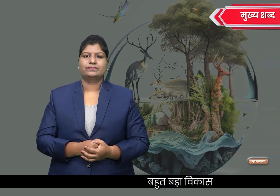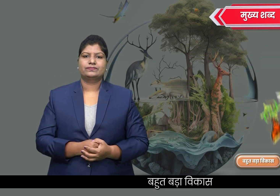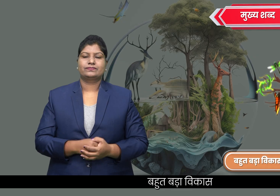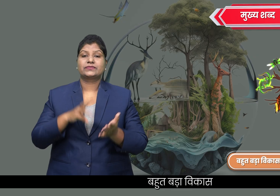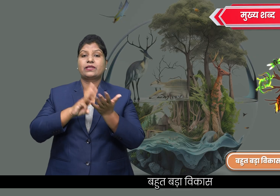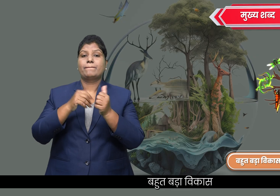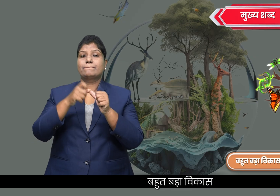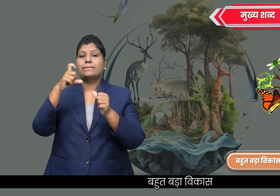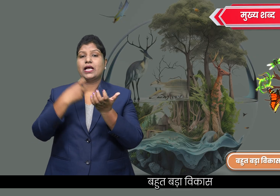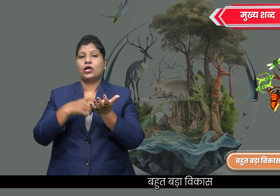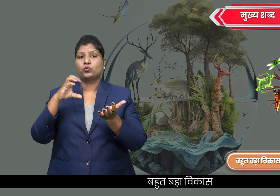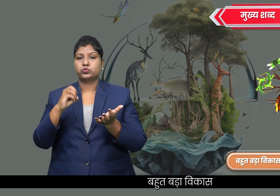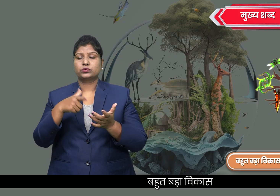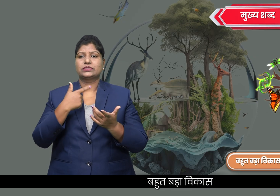बहुत बड़ा विकास,